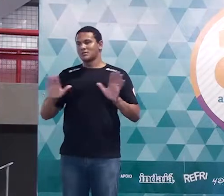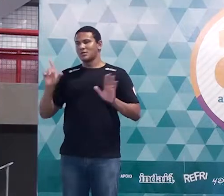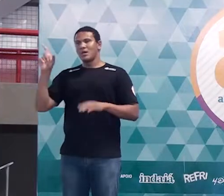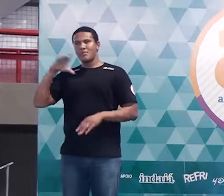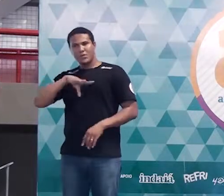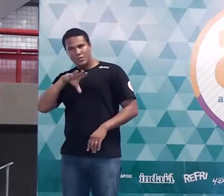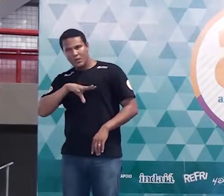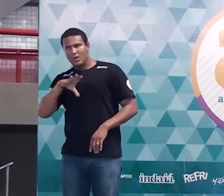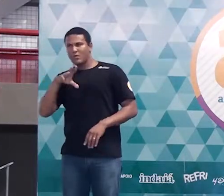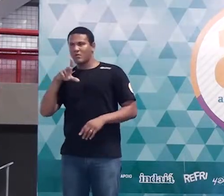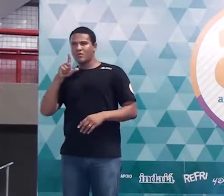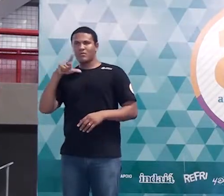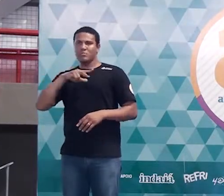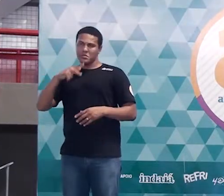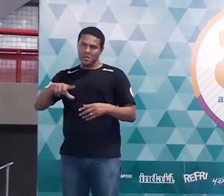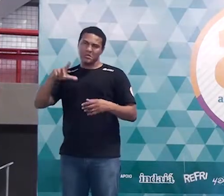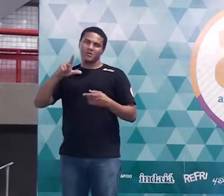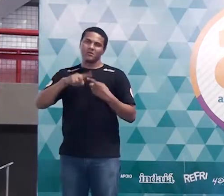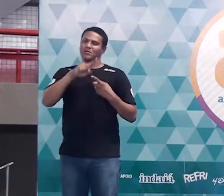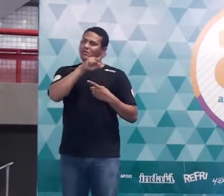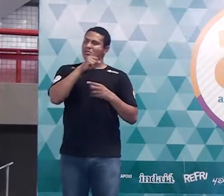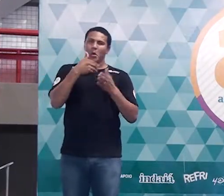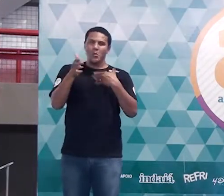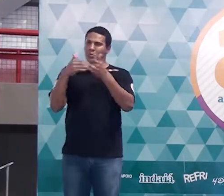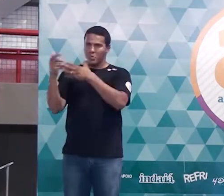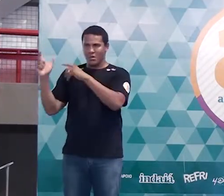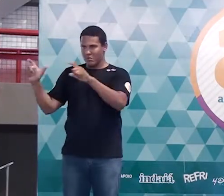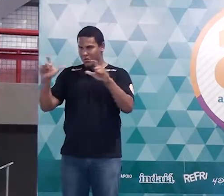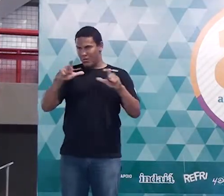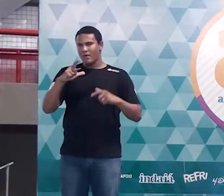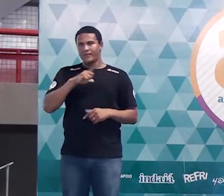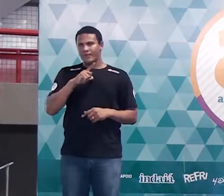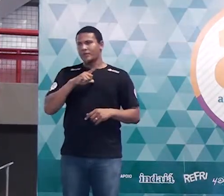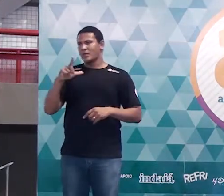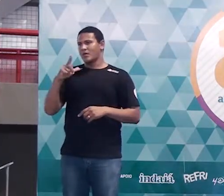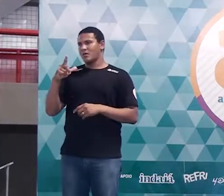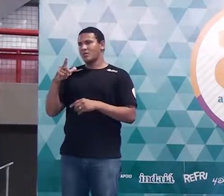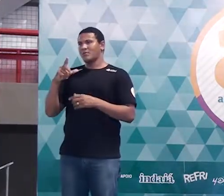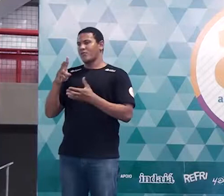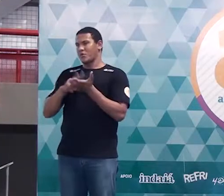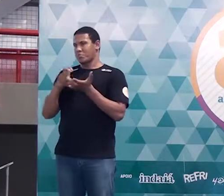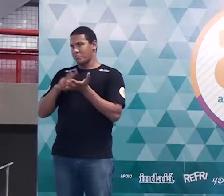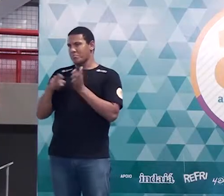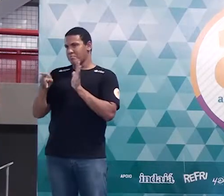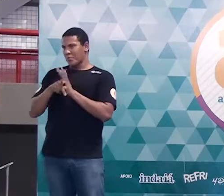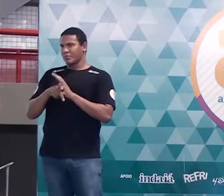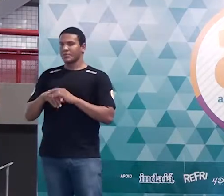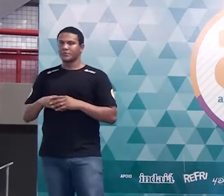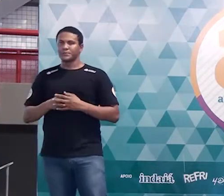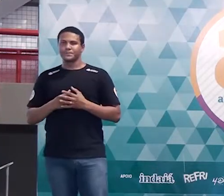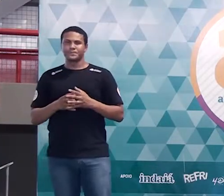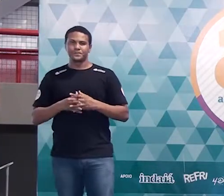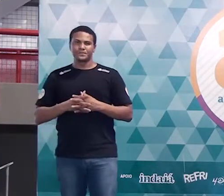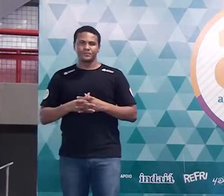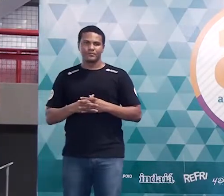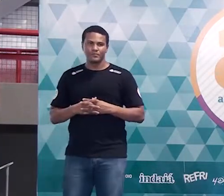lugar, tem o seu vocabulário próprio. Vamos pensando aí.